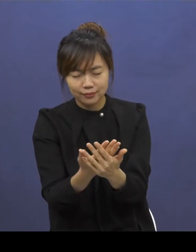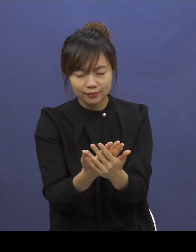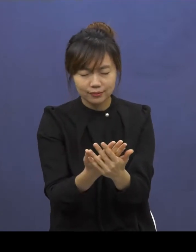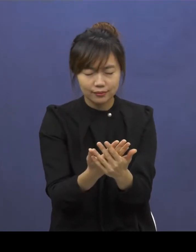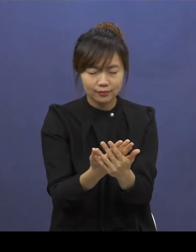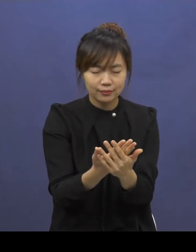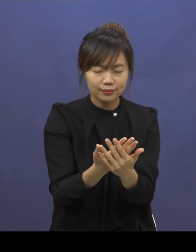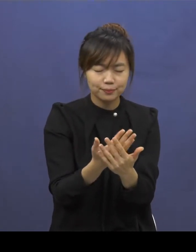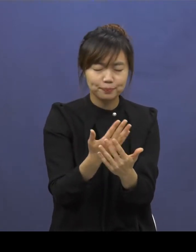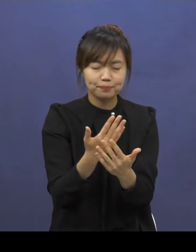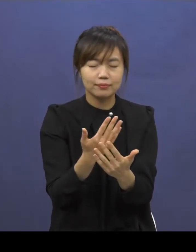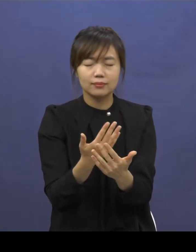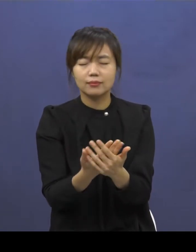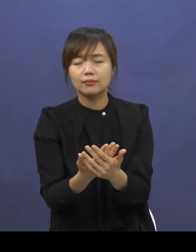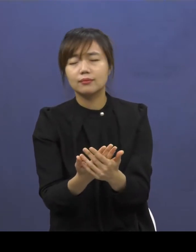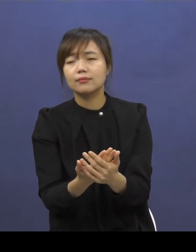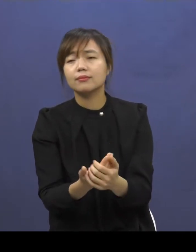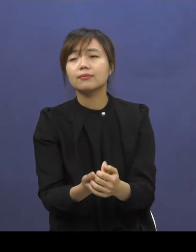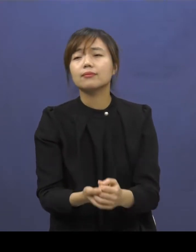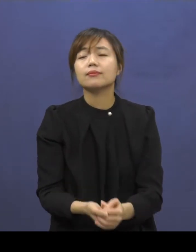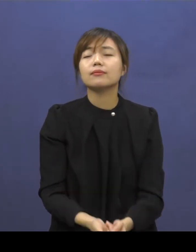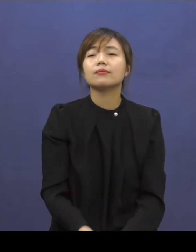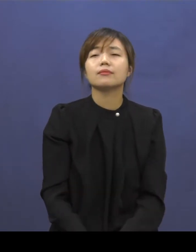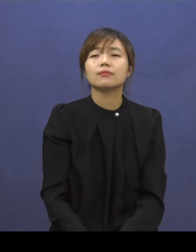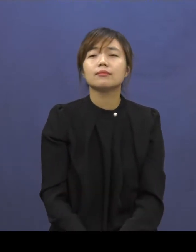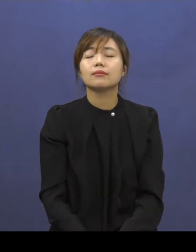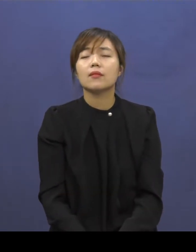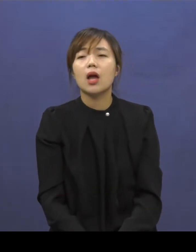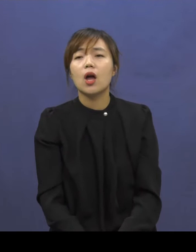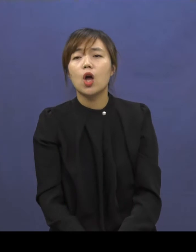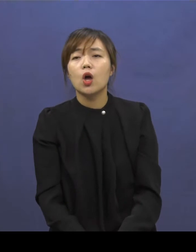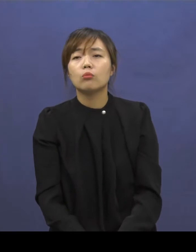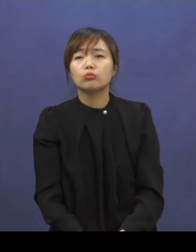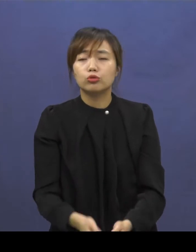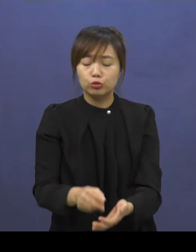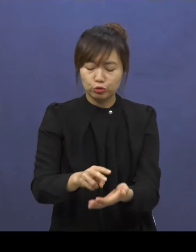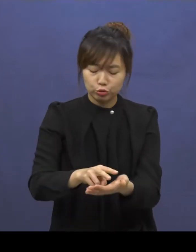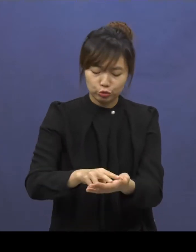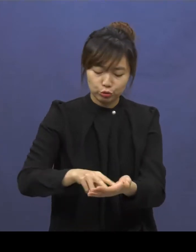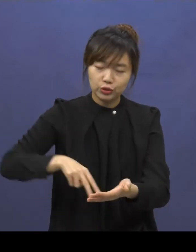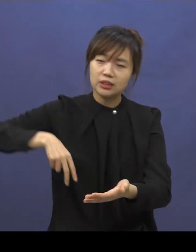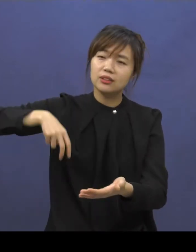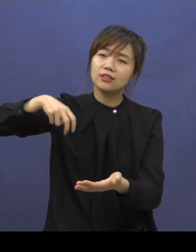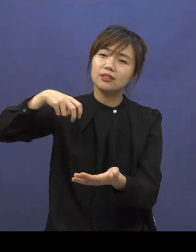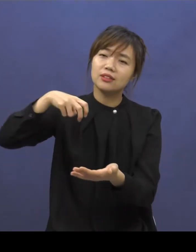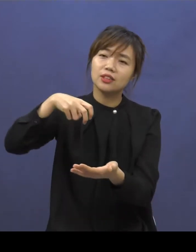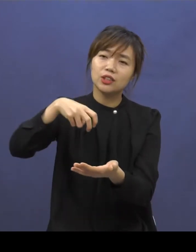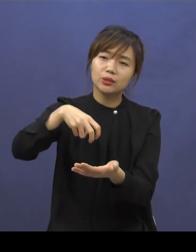하소서. 우리 목소리를 높여서 무릎